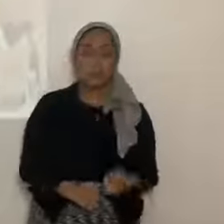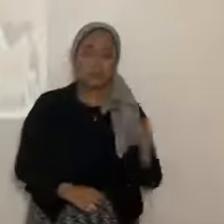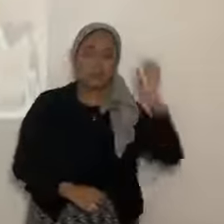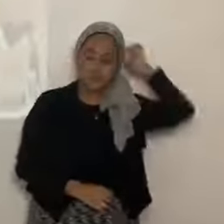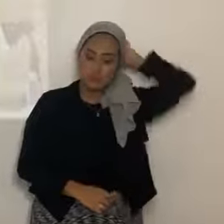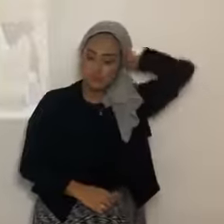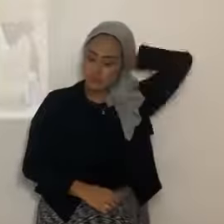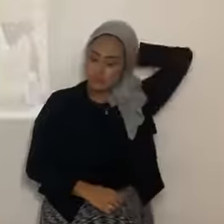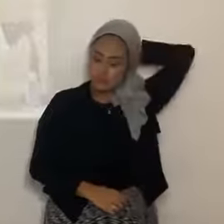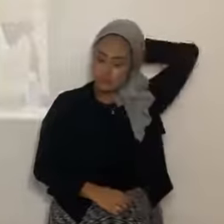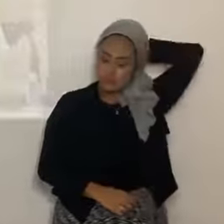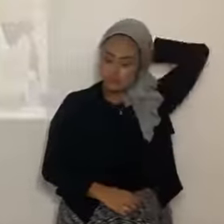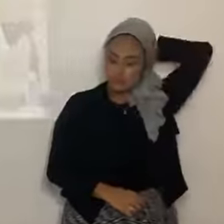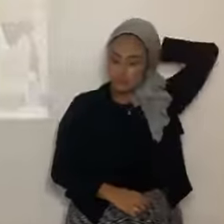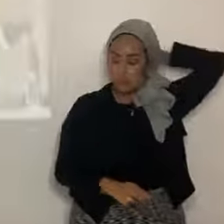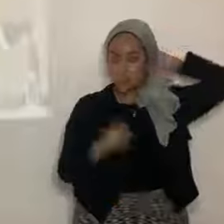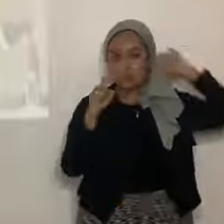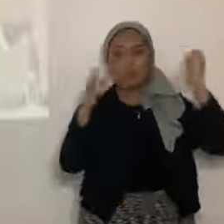Entonces, hay que adorar a Yahweh primero,